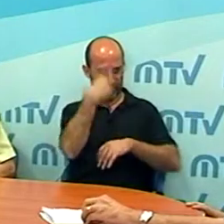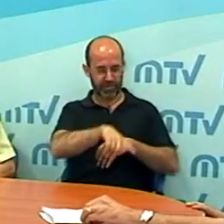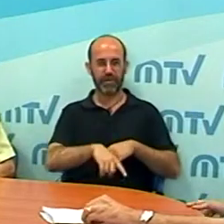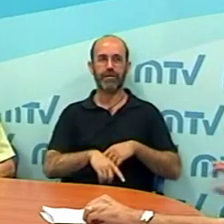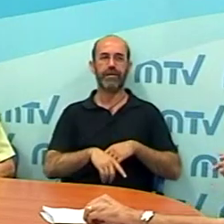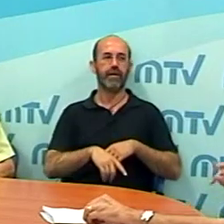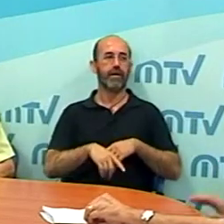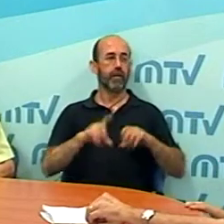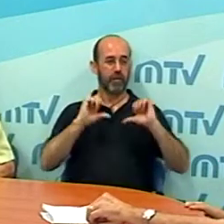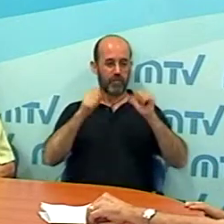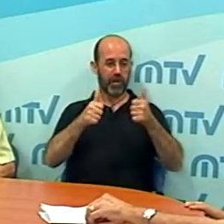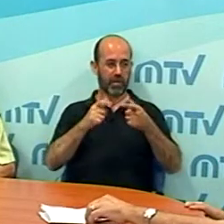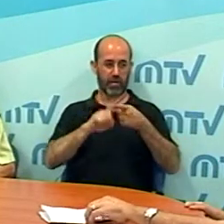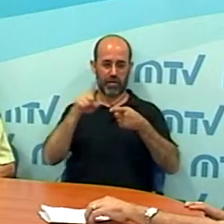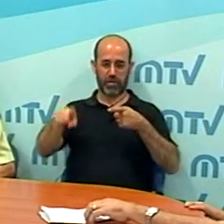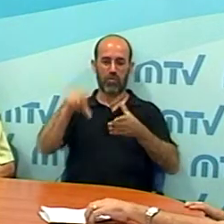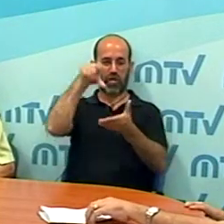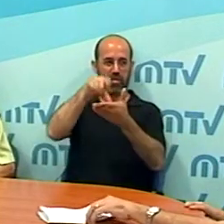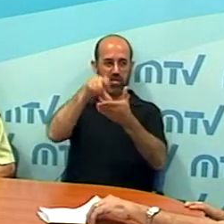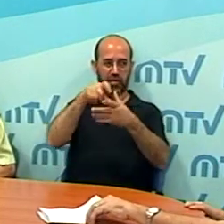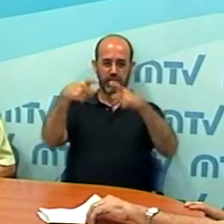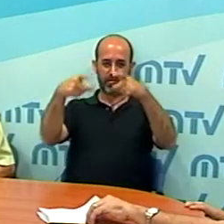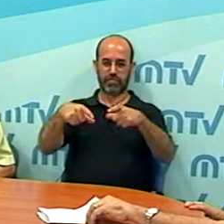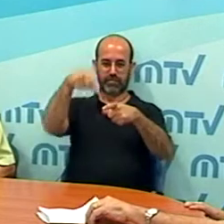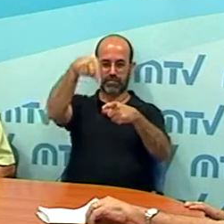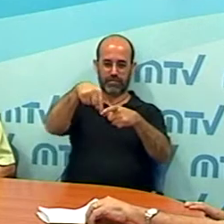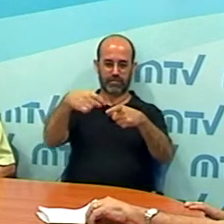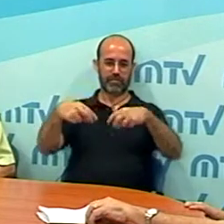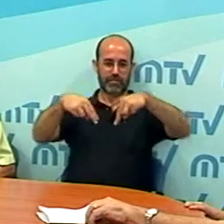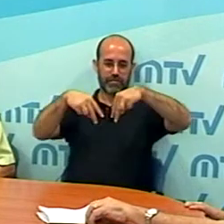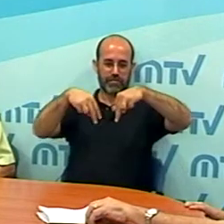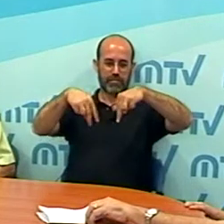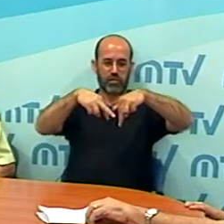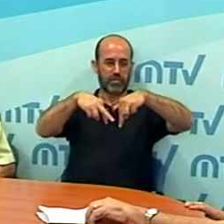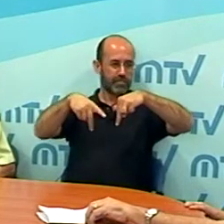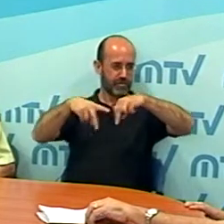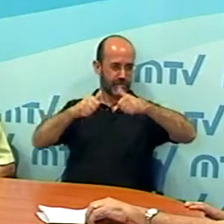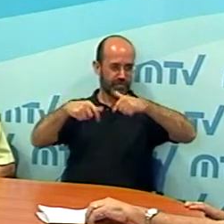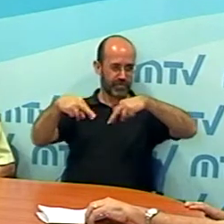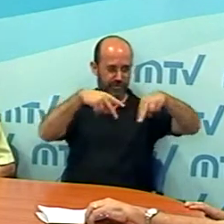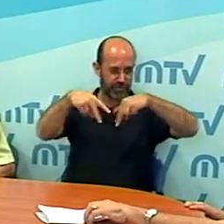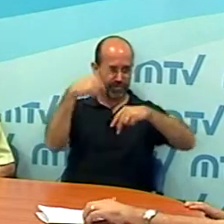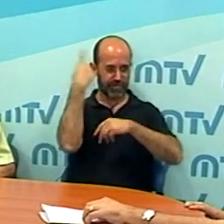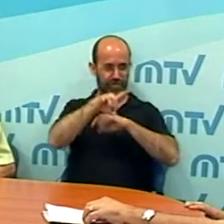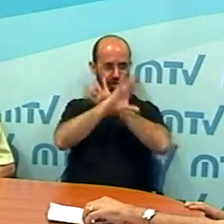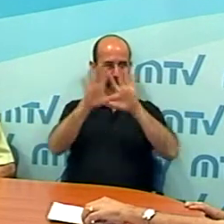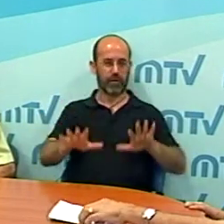El saque de salida de un partido se hace del centro del campo. Entonces, en el caso vuestro del lenguaje de